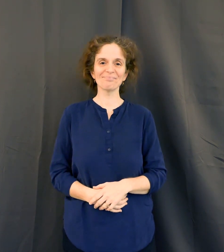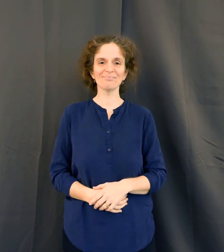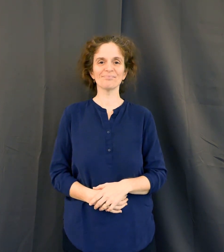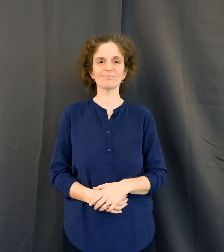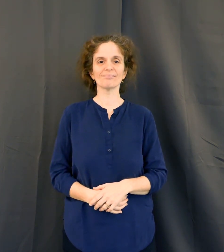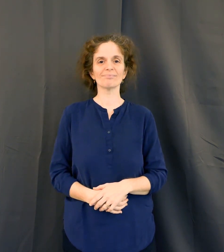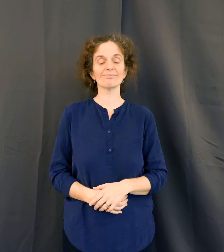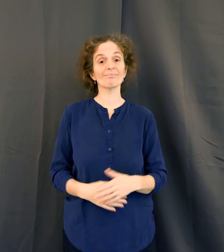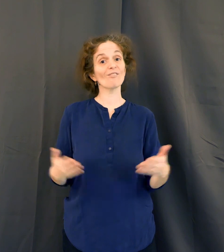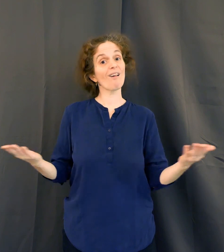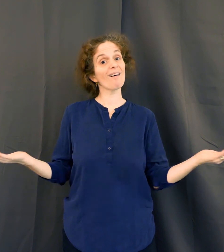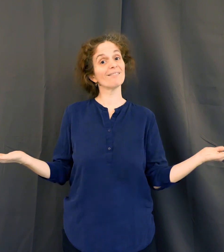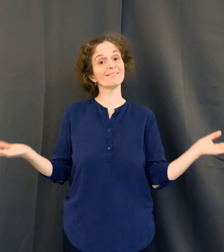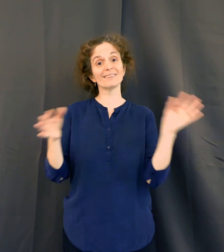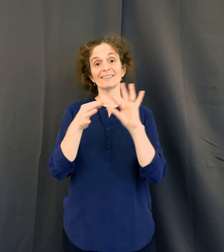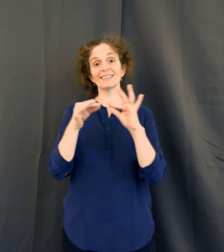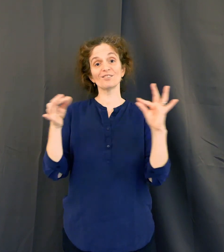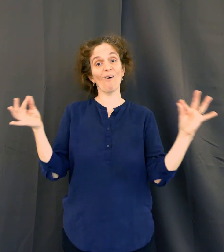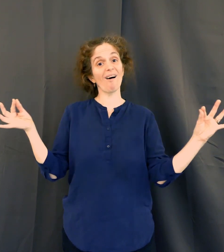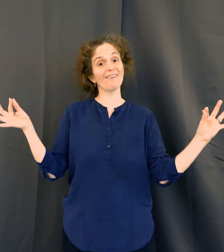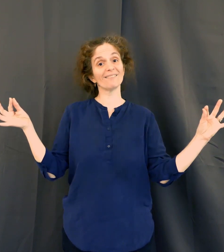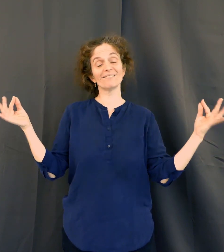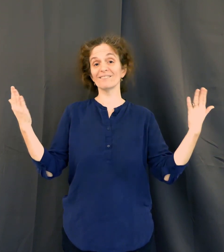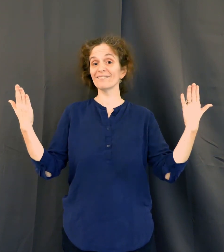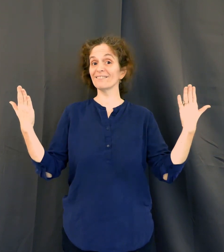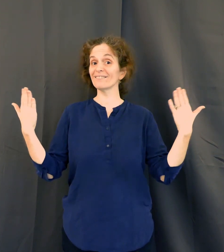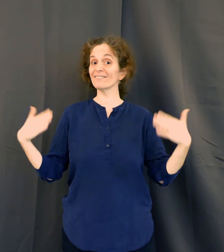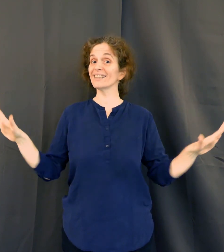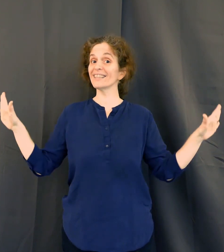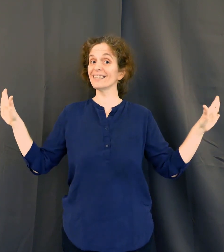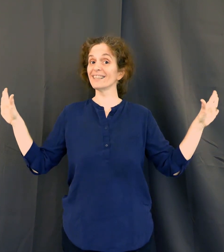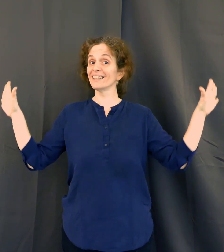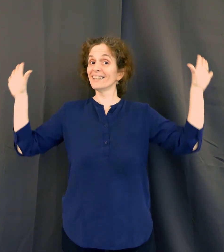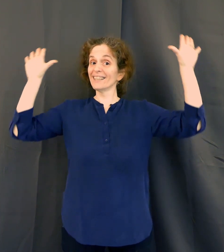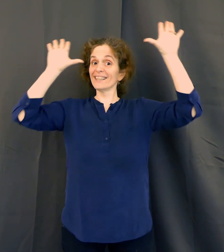Et l'histoire est terminée.